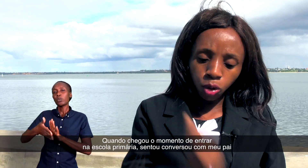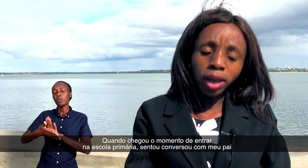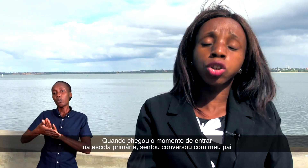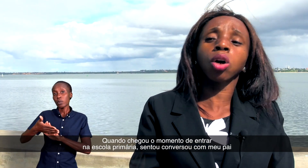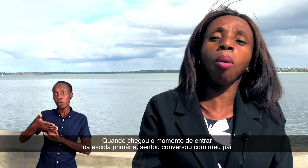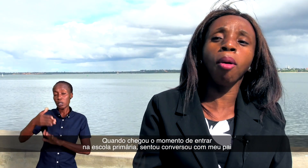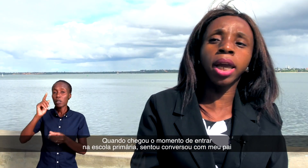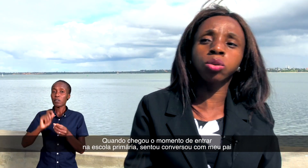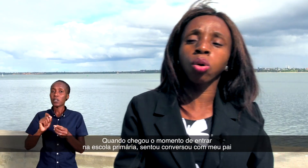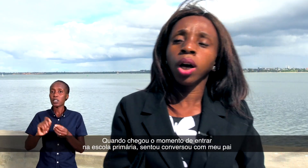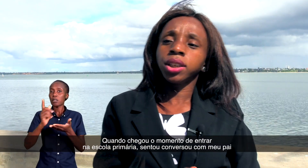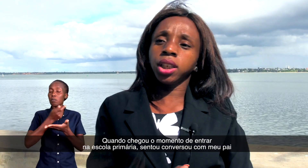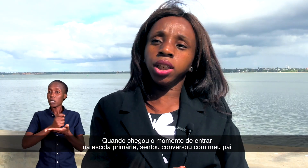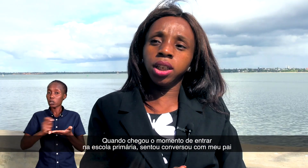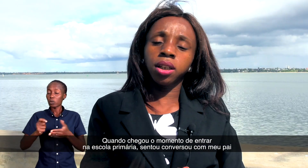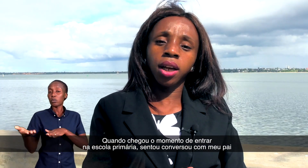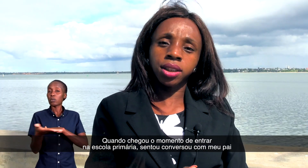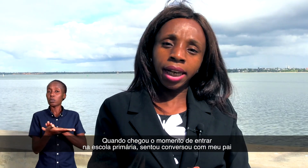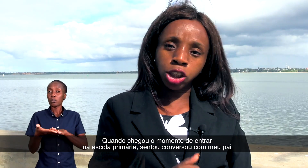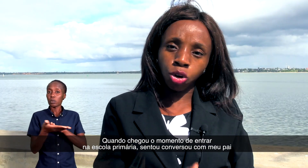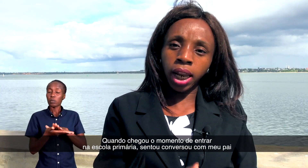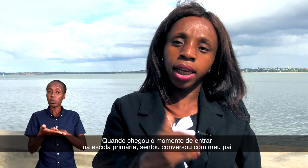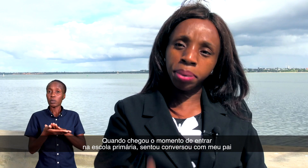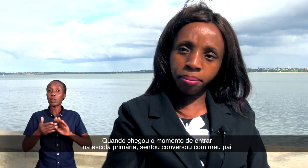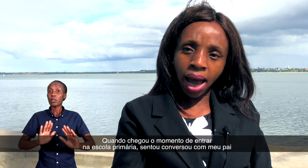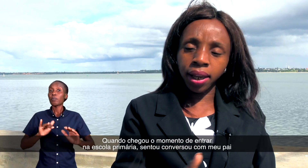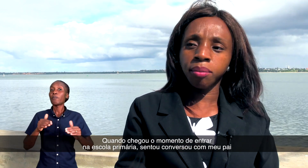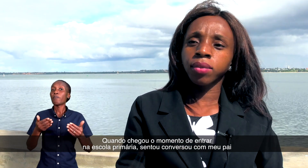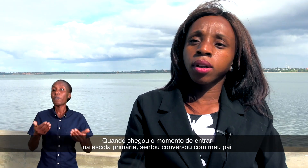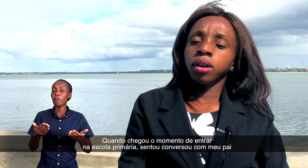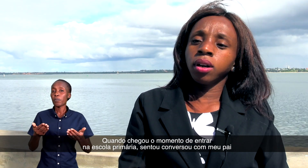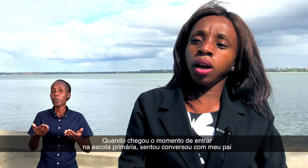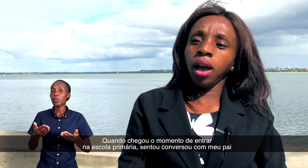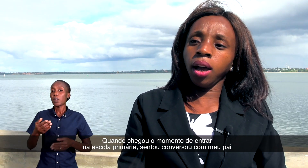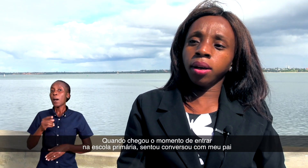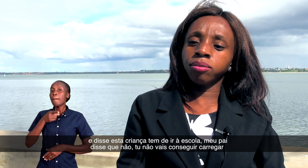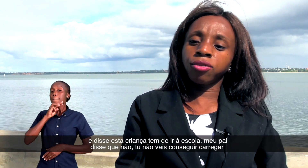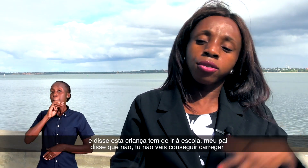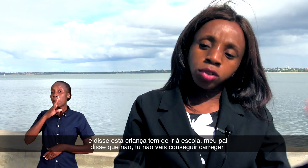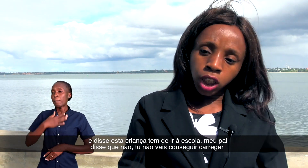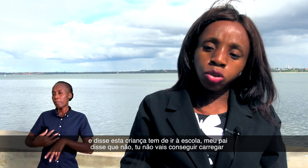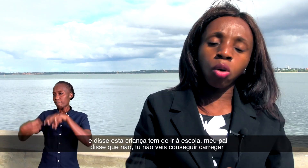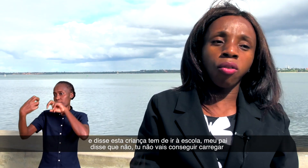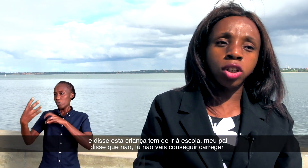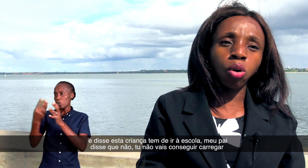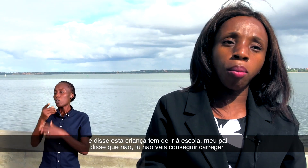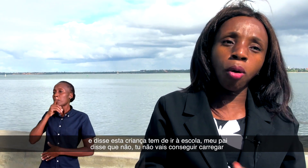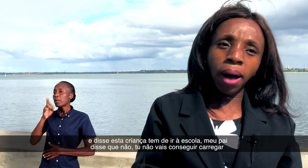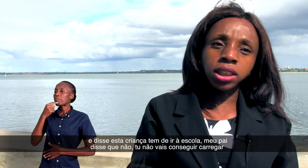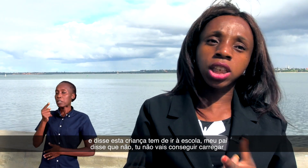Quando chegou o momento de entrar na escola, que é primária, sentou, conversou com meu pai, disse